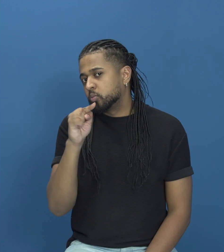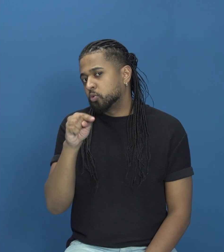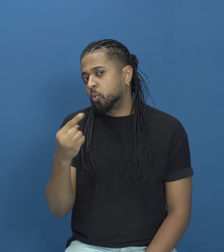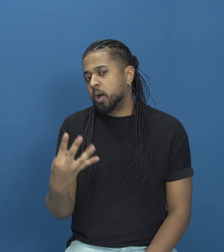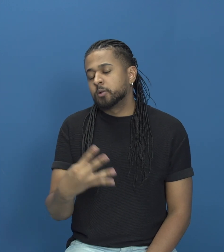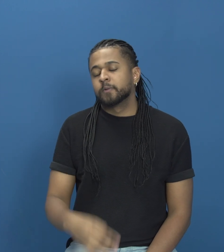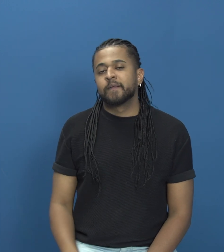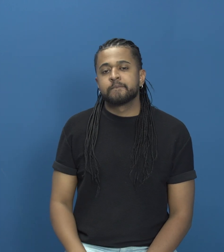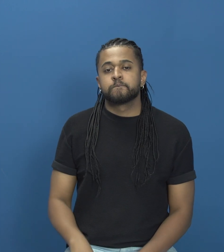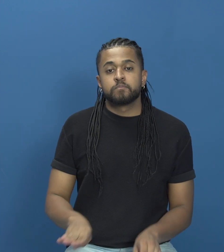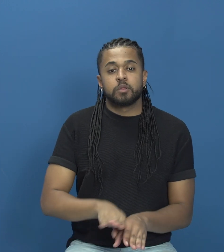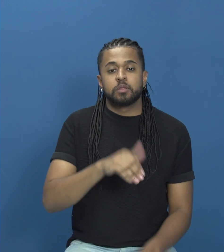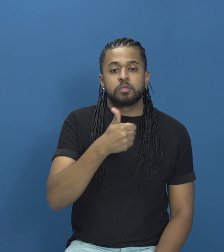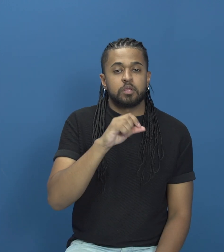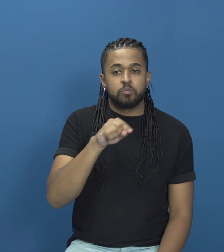10.1.4 e